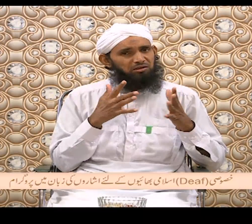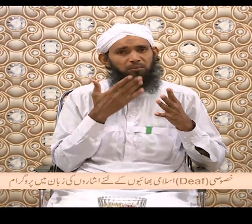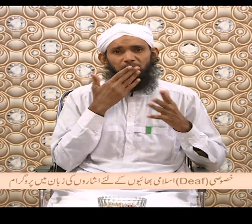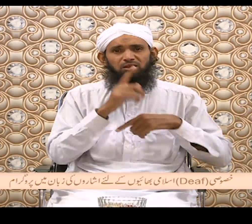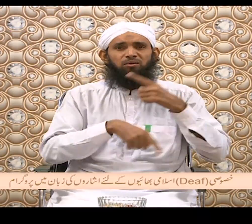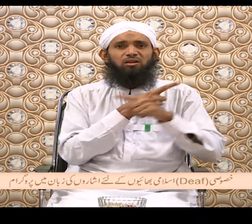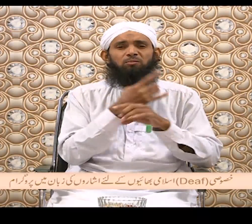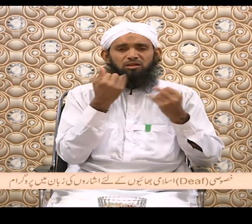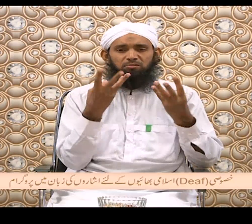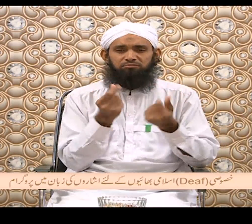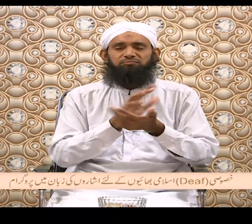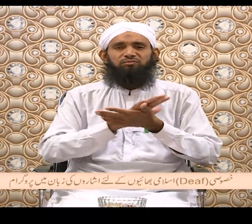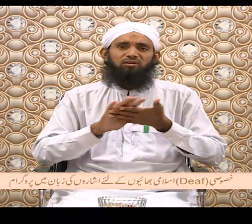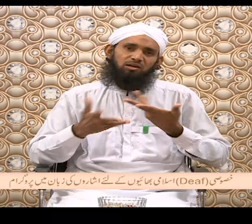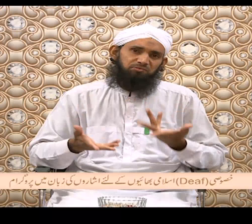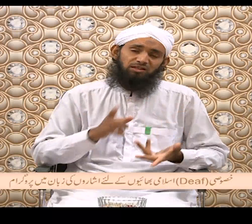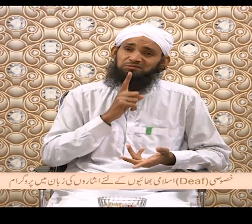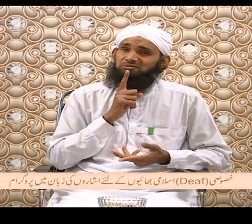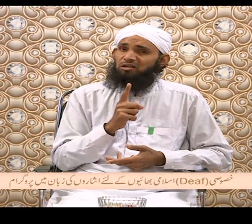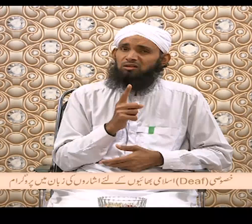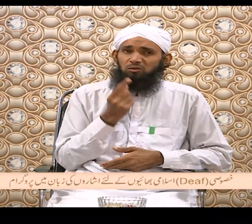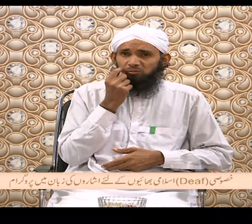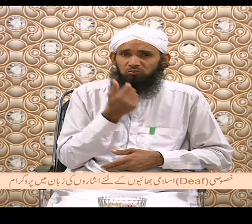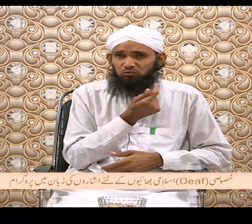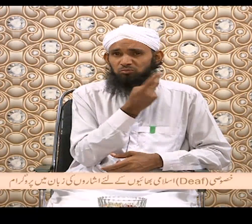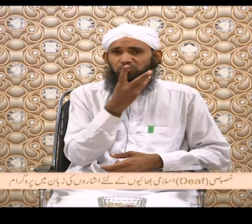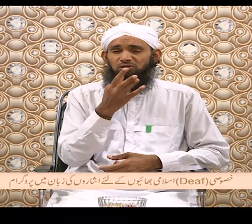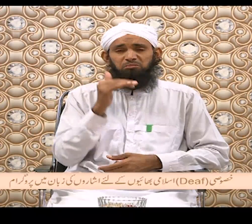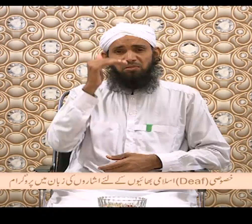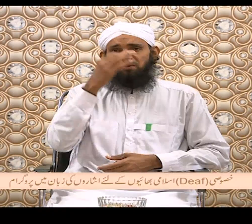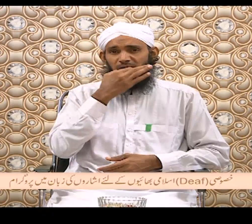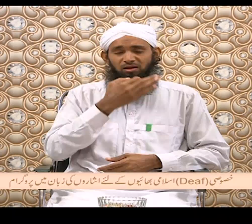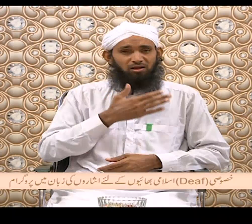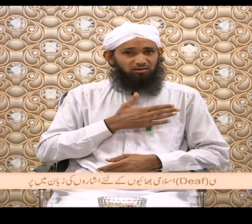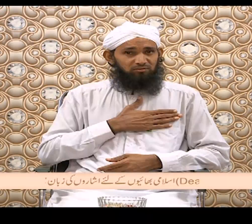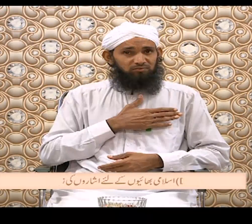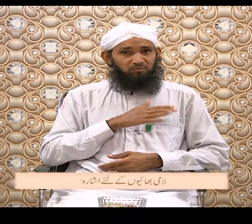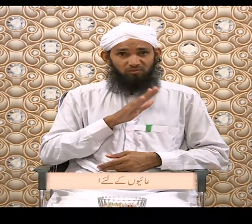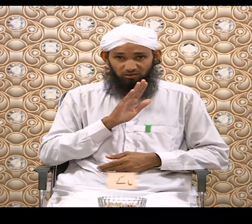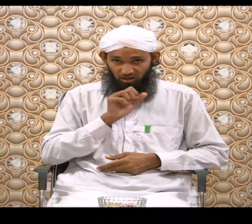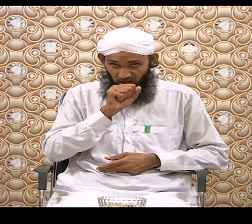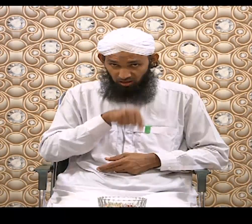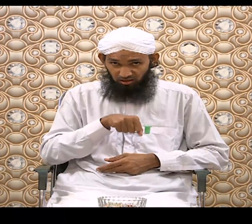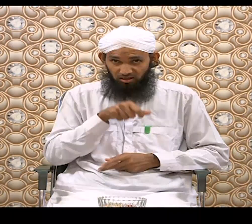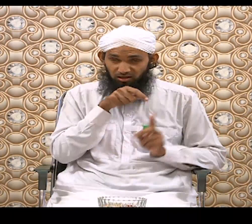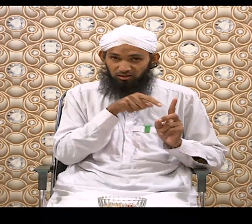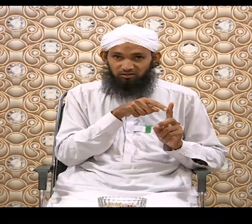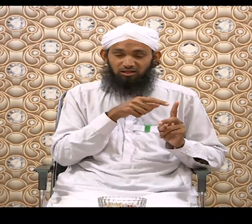کرنے کے سبب ہی کھویا یقینا جو لوگ اپنے بڑوں کی عزت و عظمت کو تسلیم کرتے